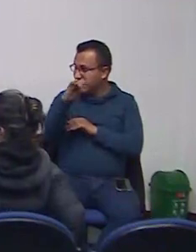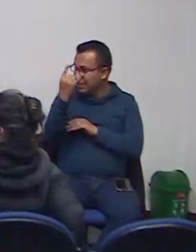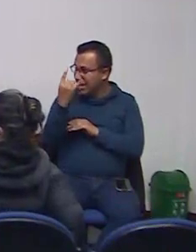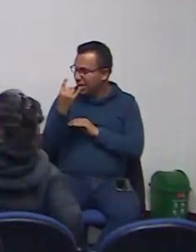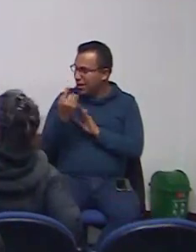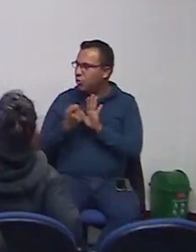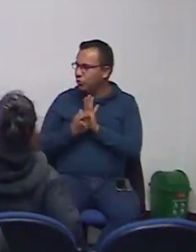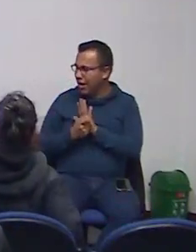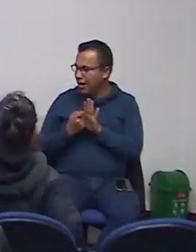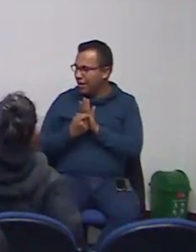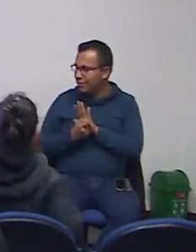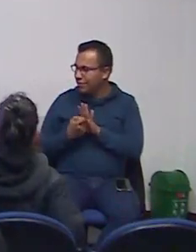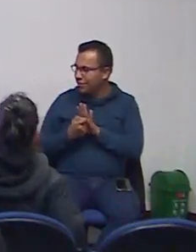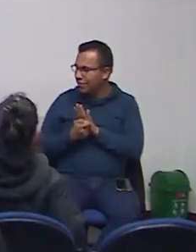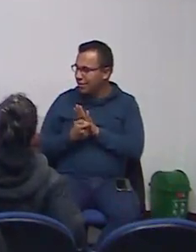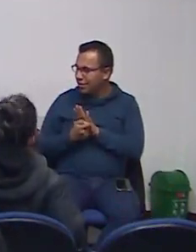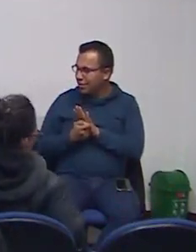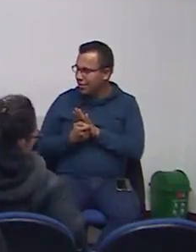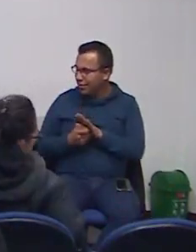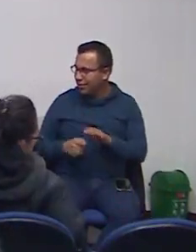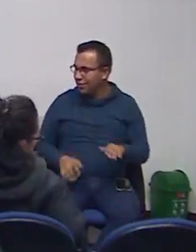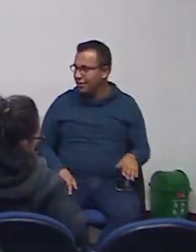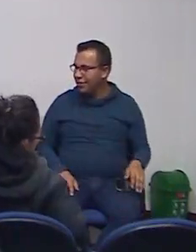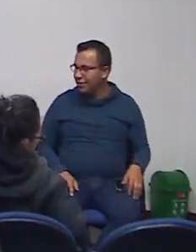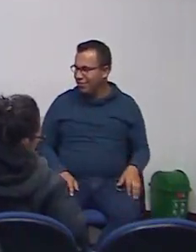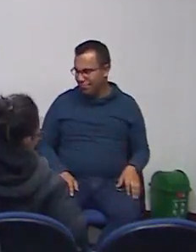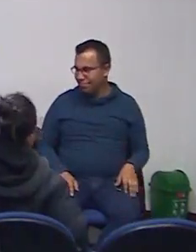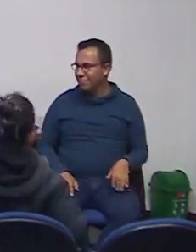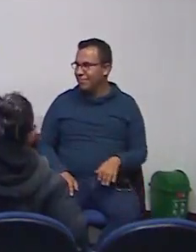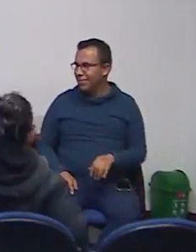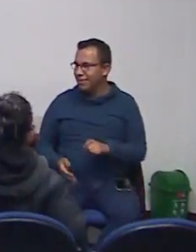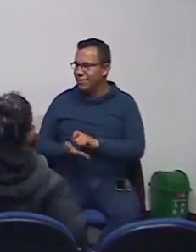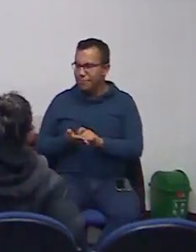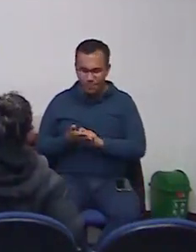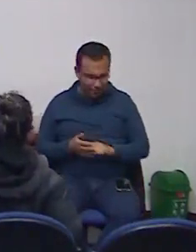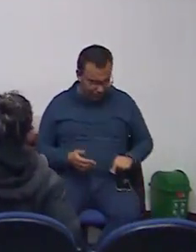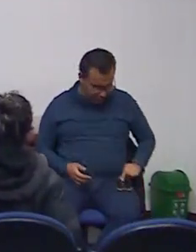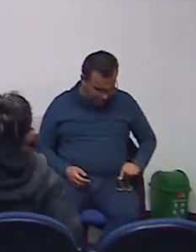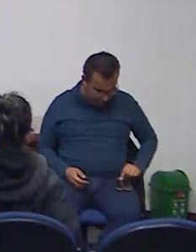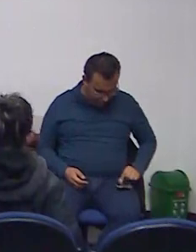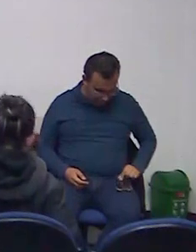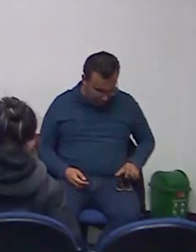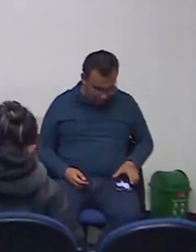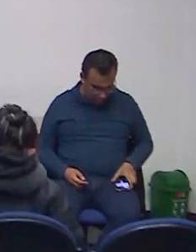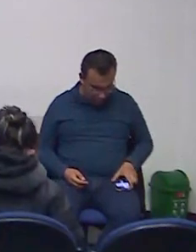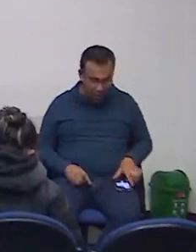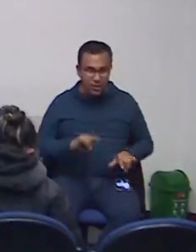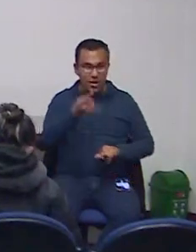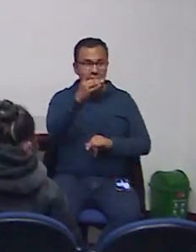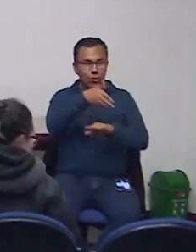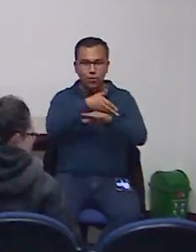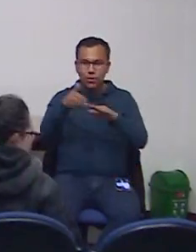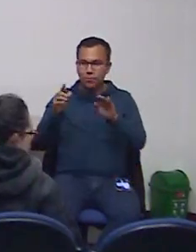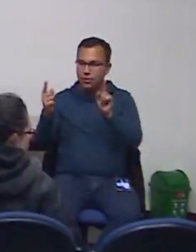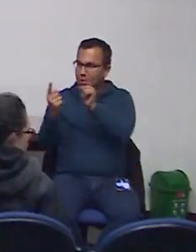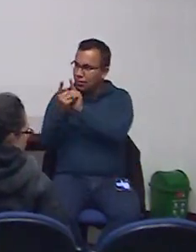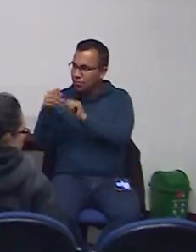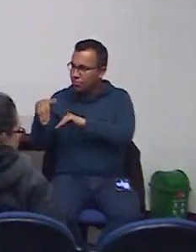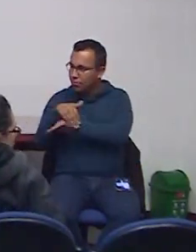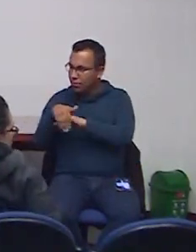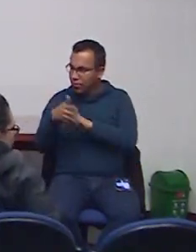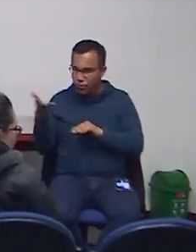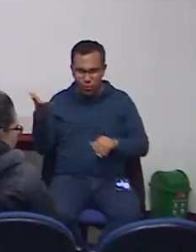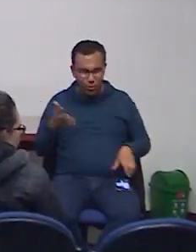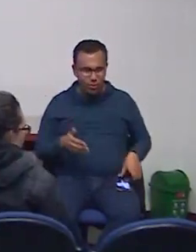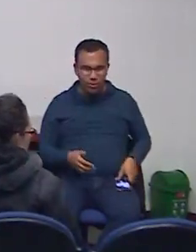castellana número 961 igual si quieren con Juli e se acercan de pronto le le le preguntan